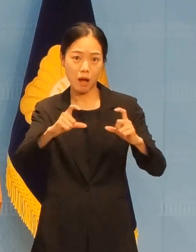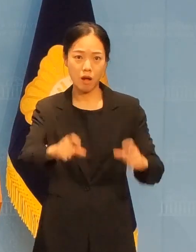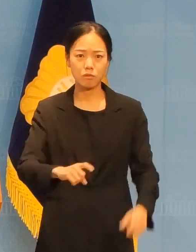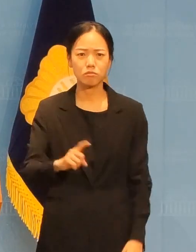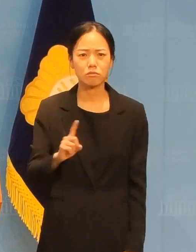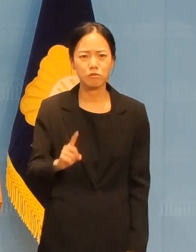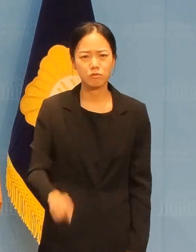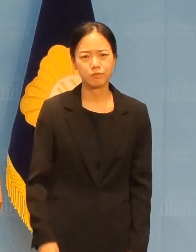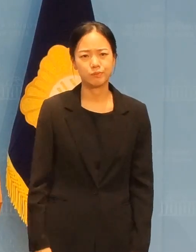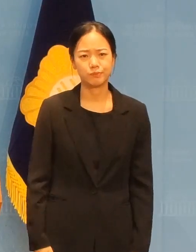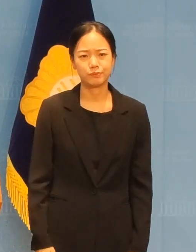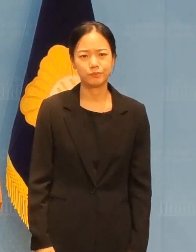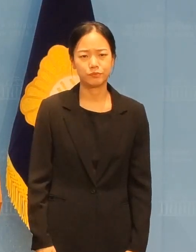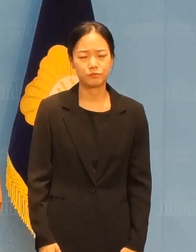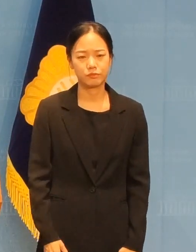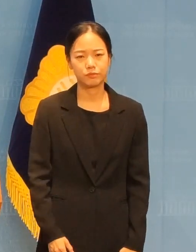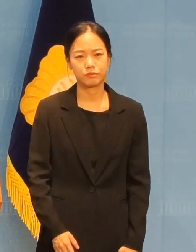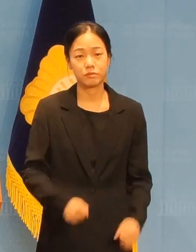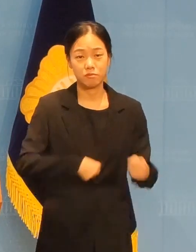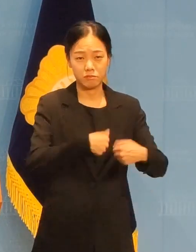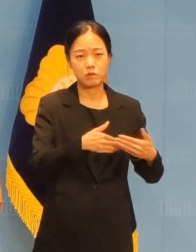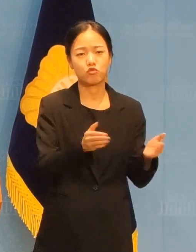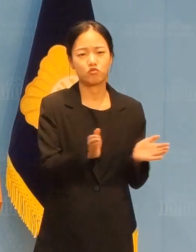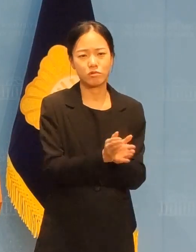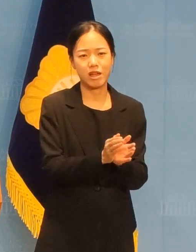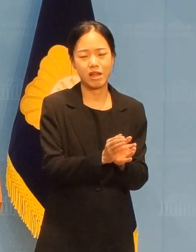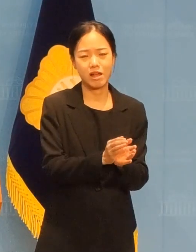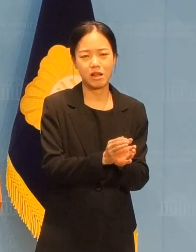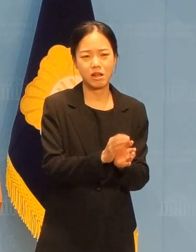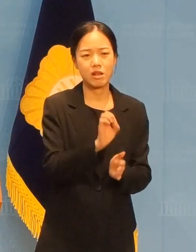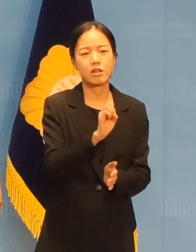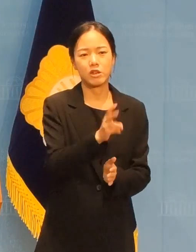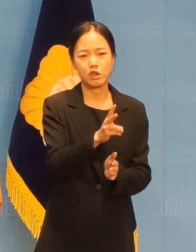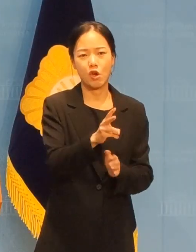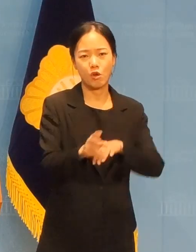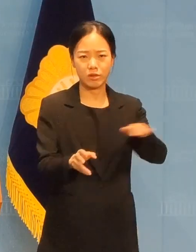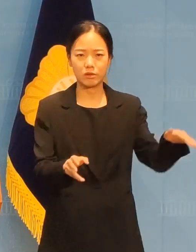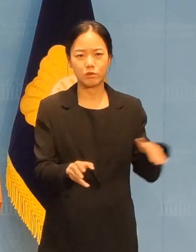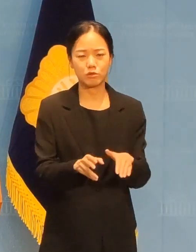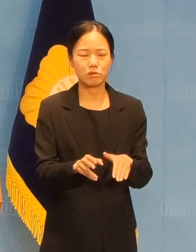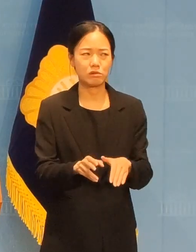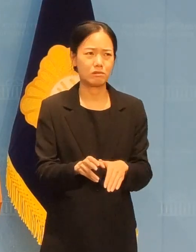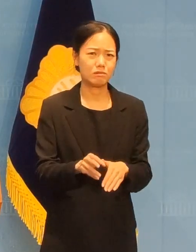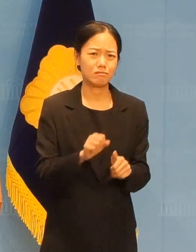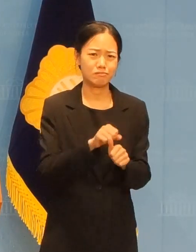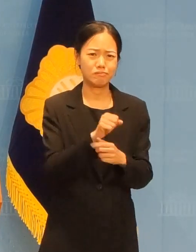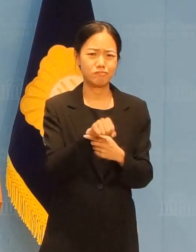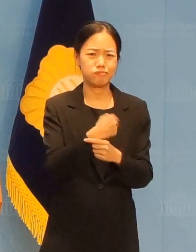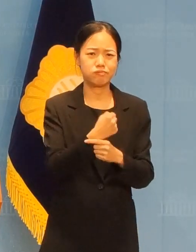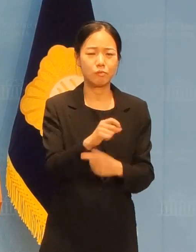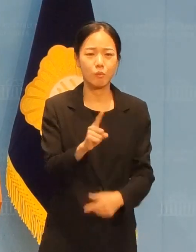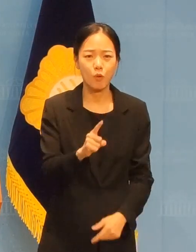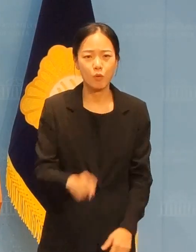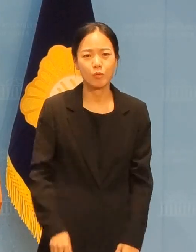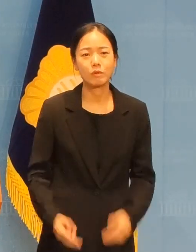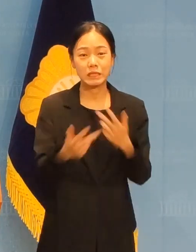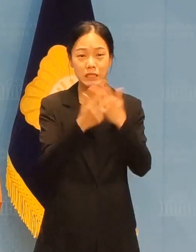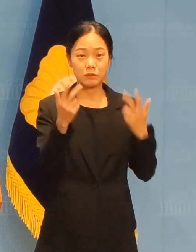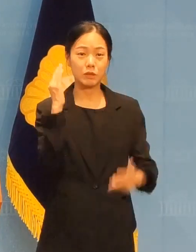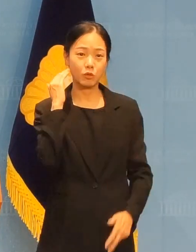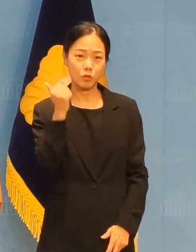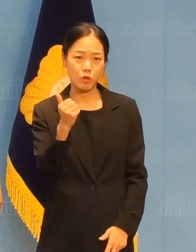친여 전문가도 등 돌린 조세 강탈에 대해서 말씀드리겠습니다. 이재명 대통령이 2달 사이 26일이나